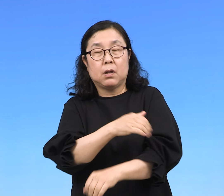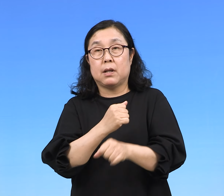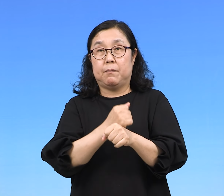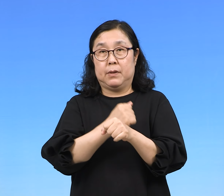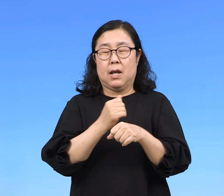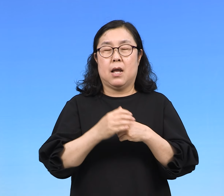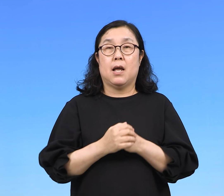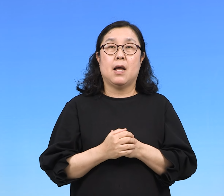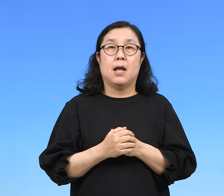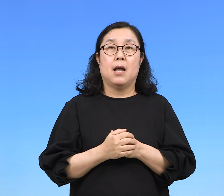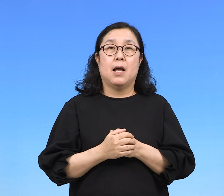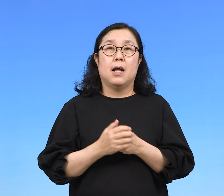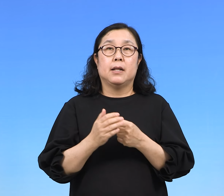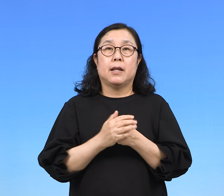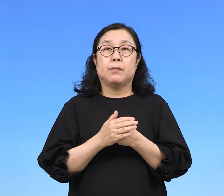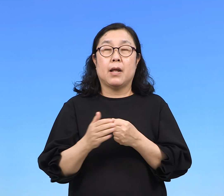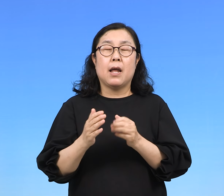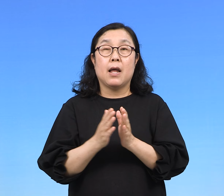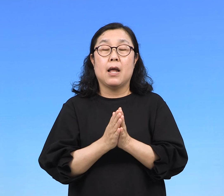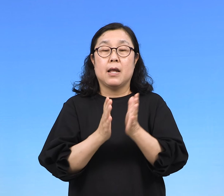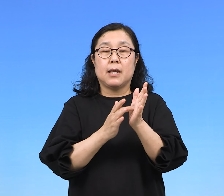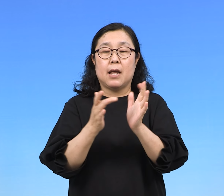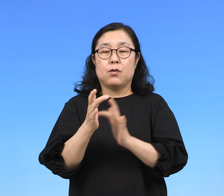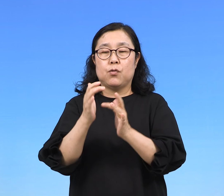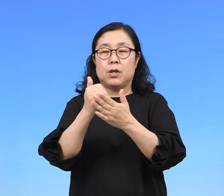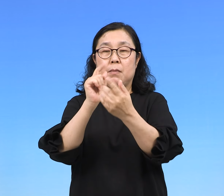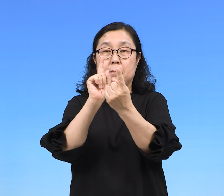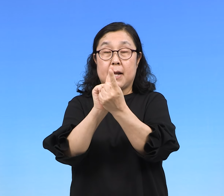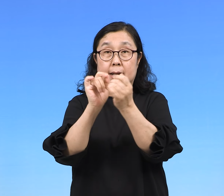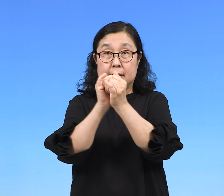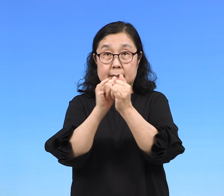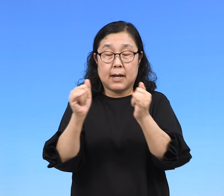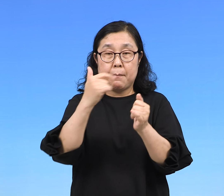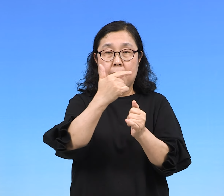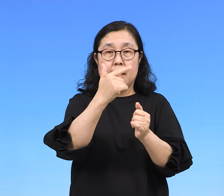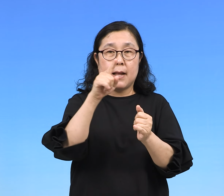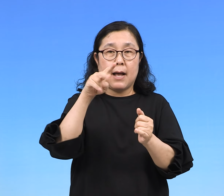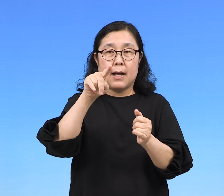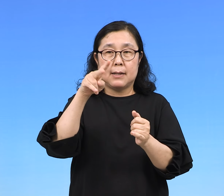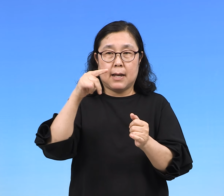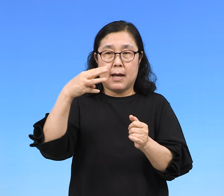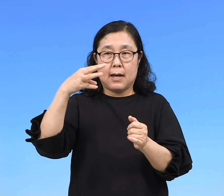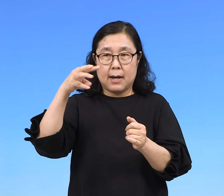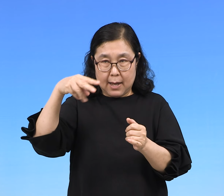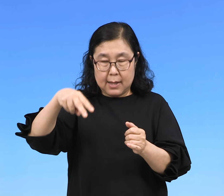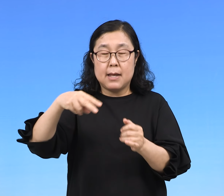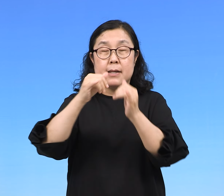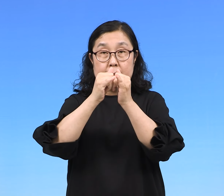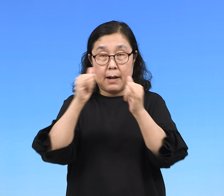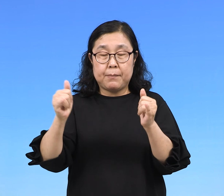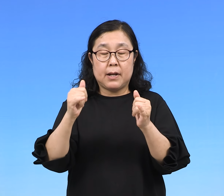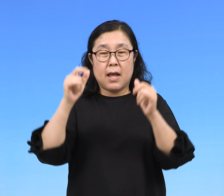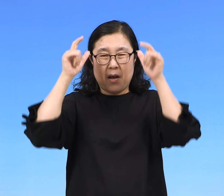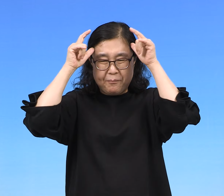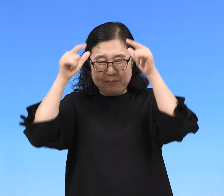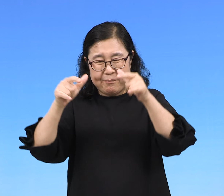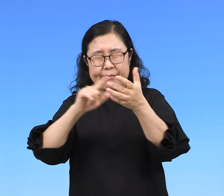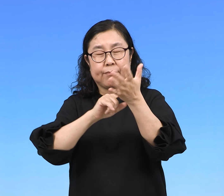나오는 예수님이 만나 주시는 나사렛 사람들의 마음 상태, 이 어리석음을 이렇게 표현할 수가 있다는